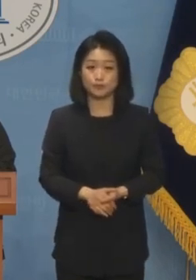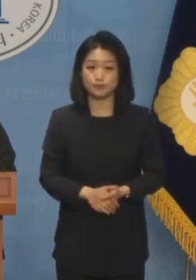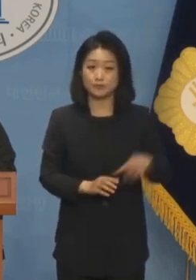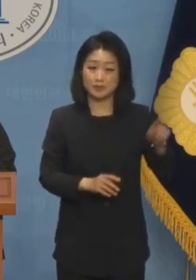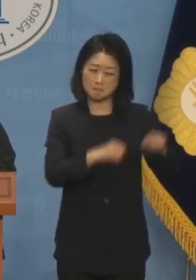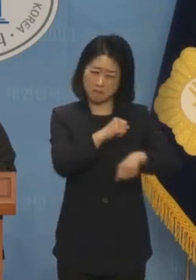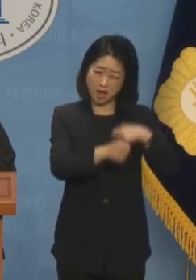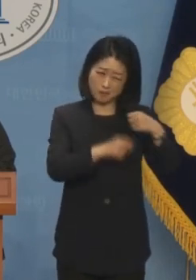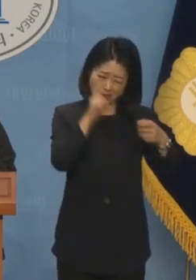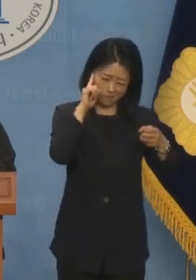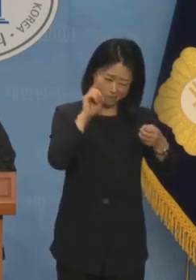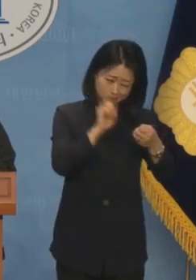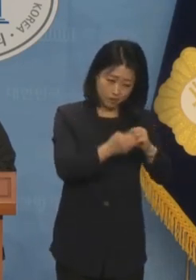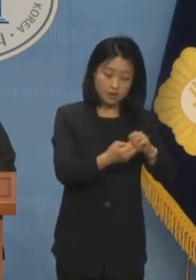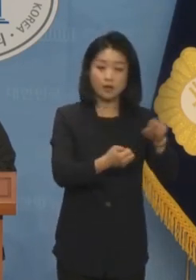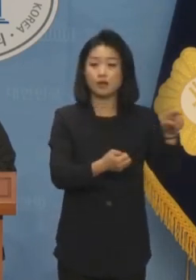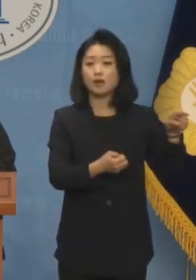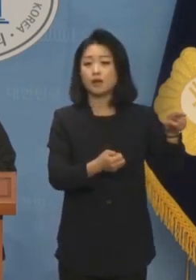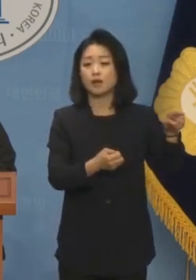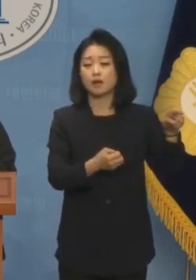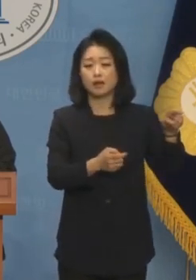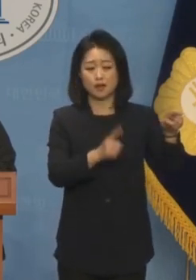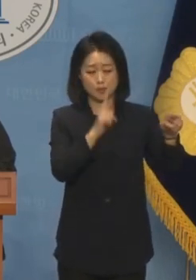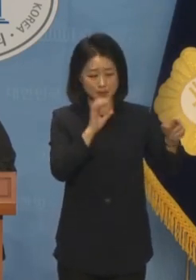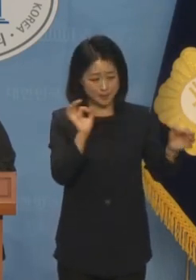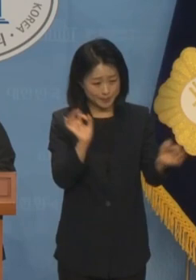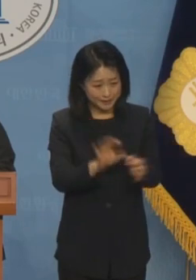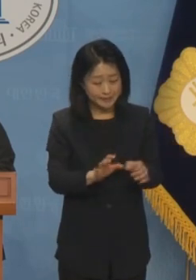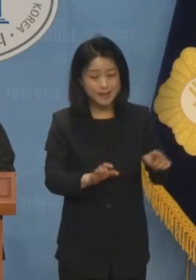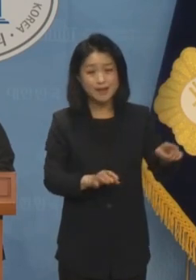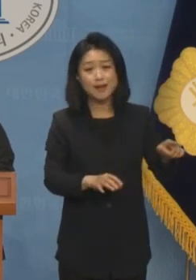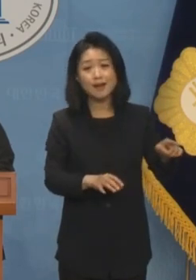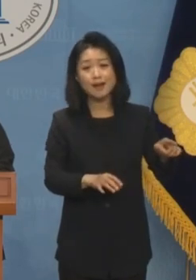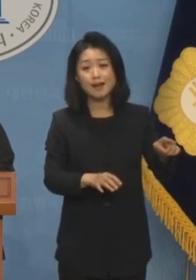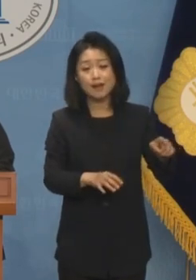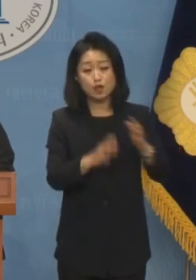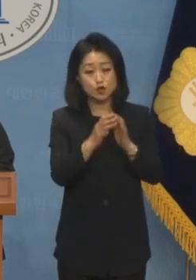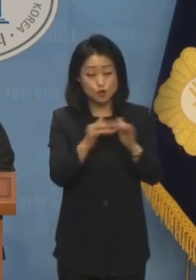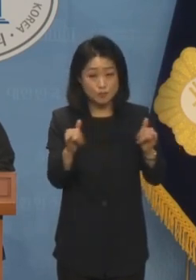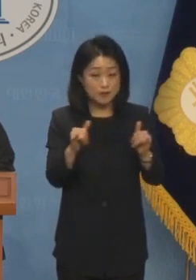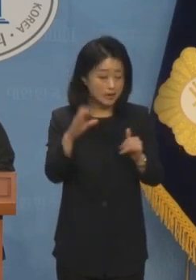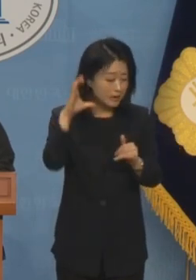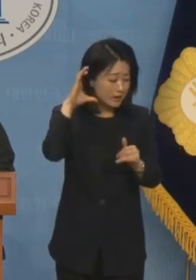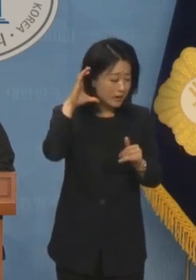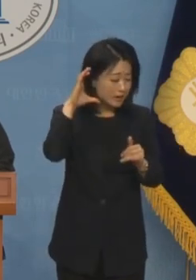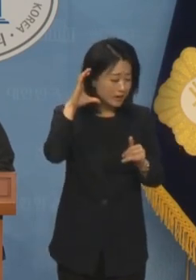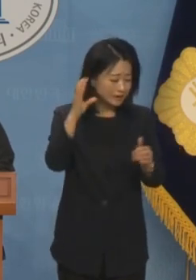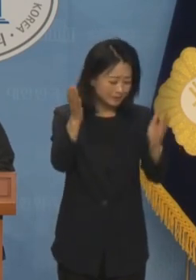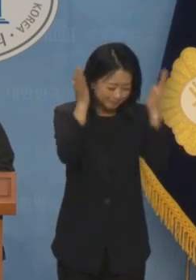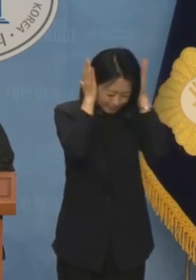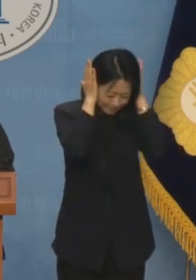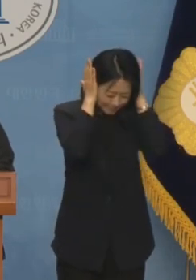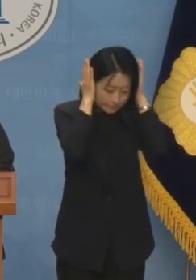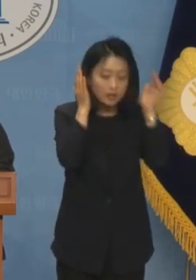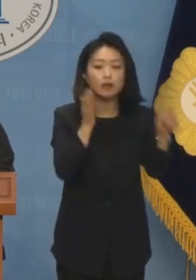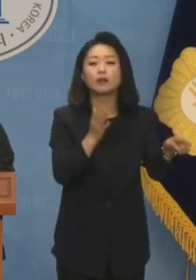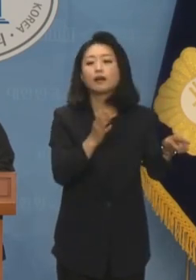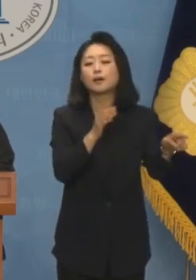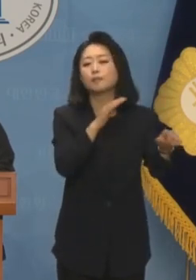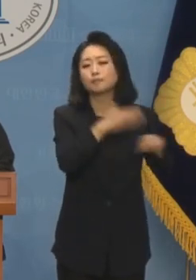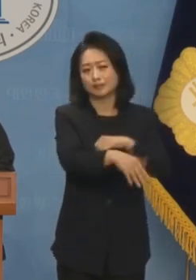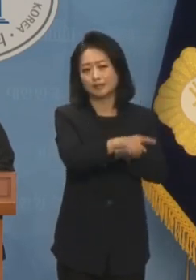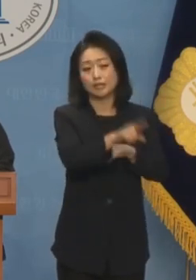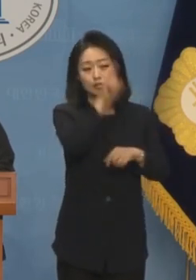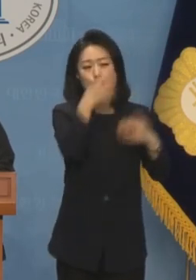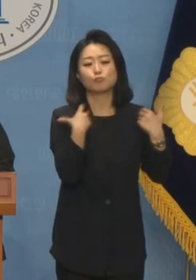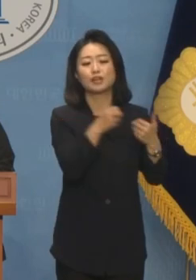입맛대로 해석하는 수준에도 미치지 못해 아예 국민의 목소리에 귀를 꽉 닫고 있는 것이야말로